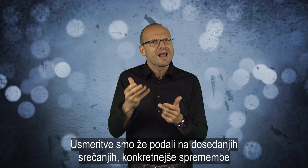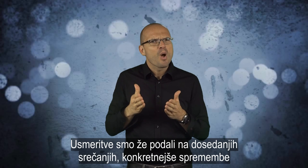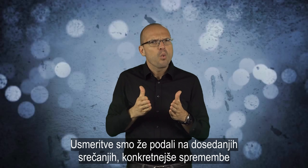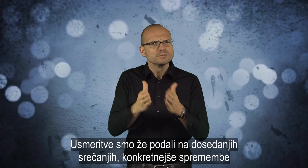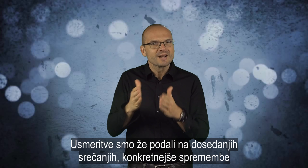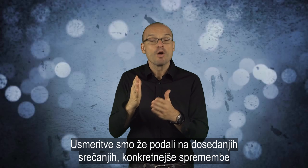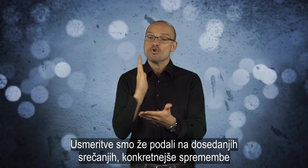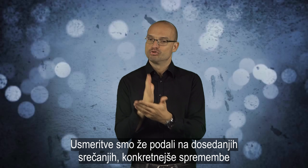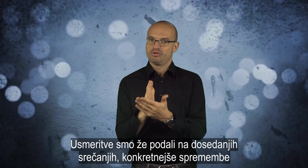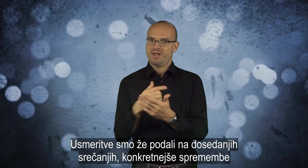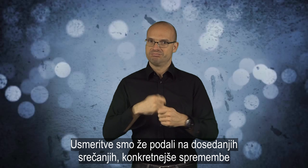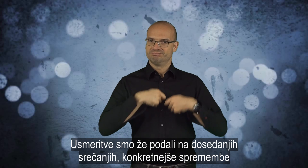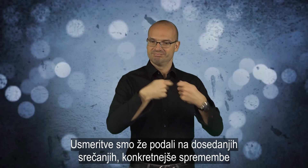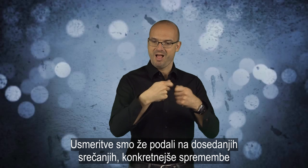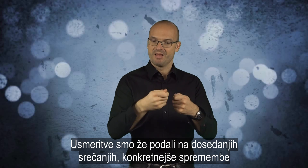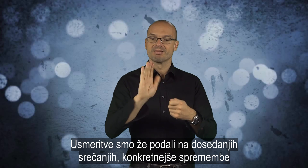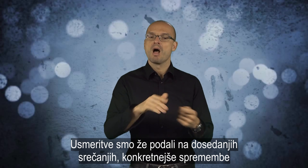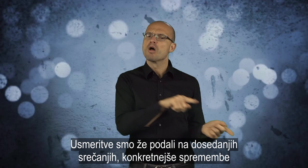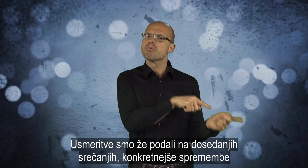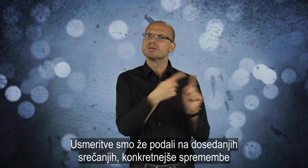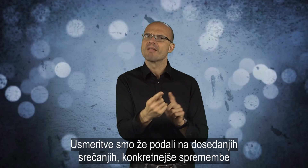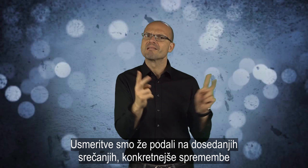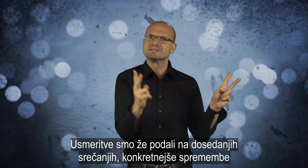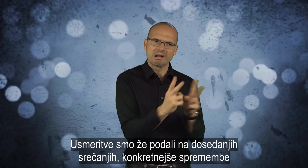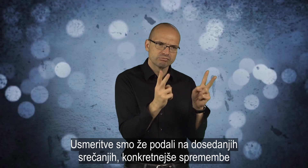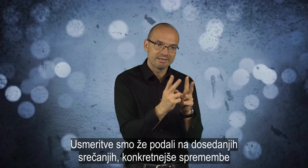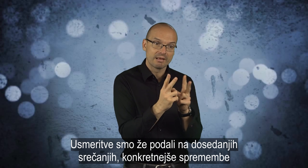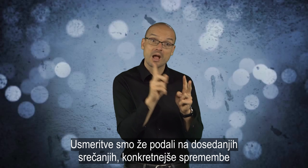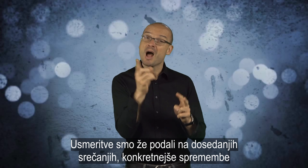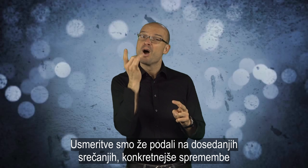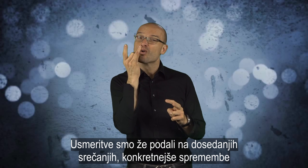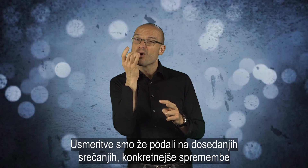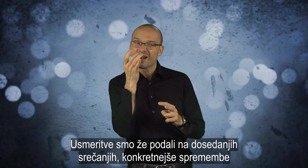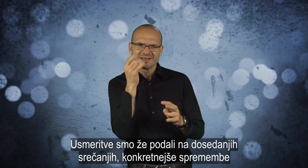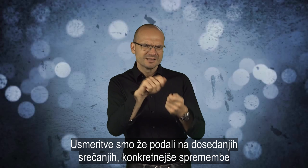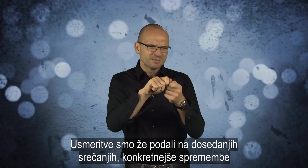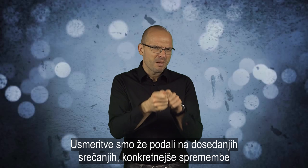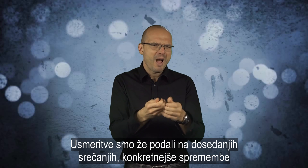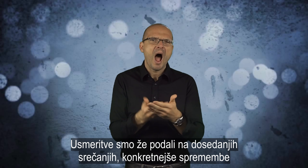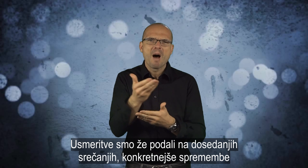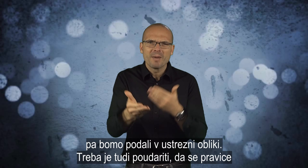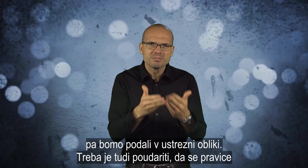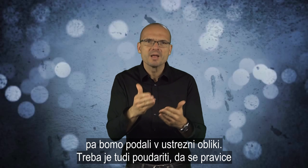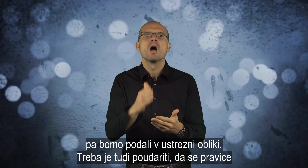Usmeritve smo že podali na dosedanjih srečanjih, konkretnejše spremembe pa bomo podali v ustrezni